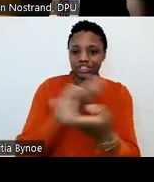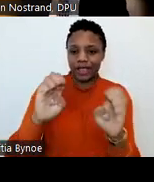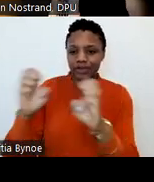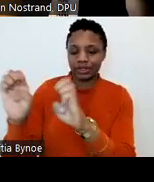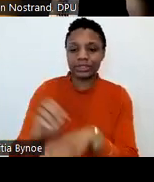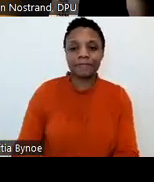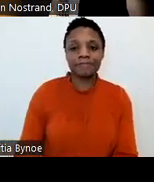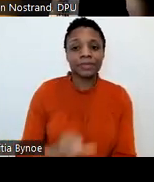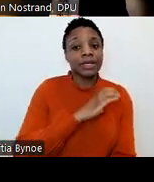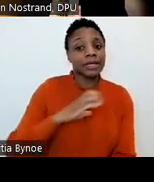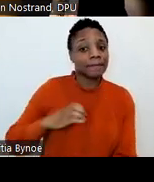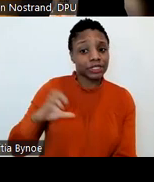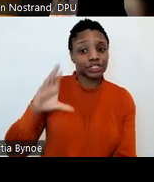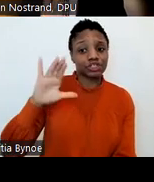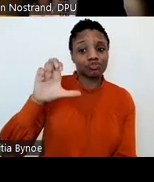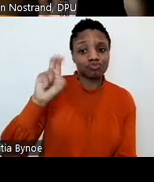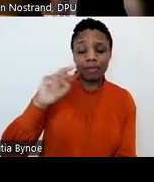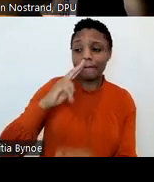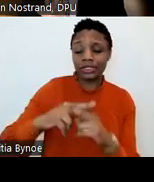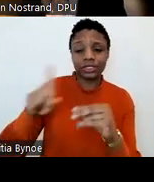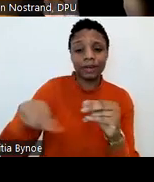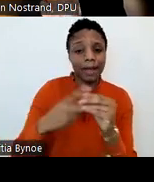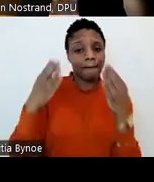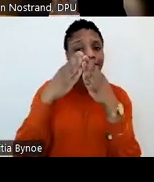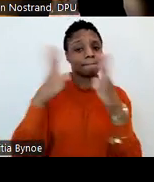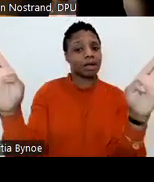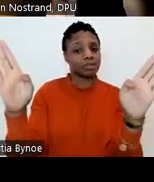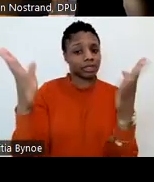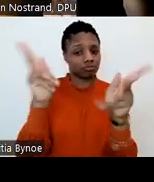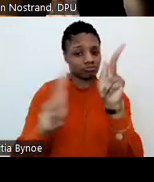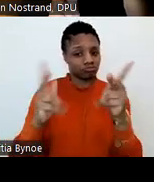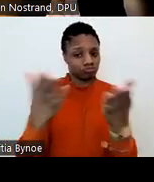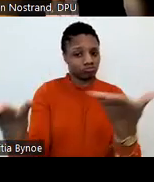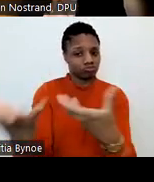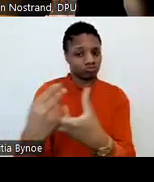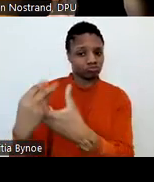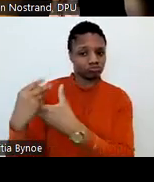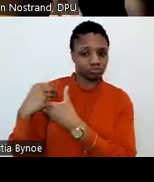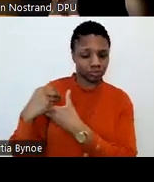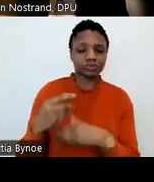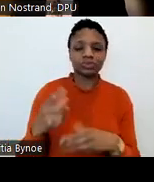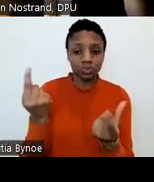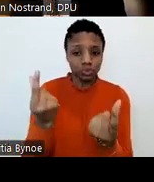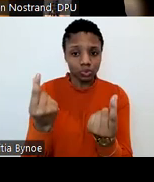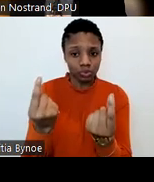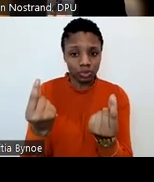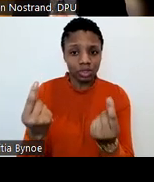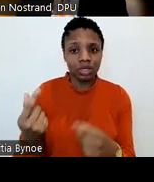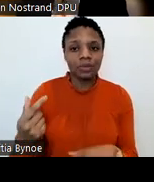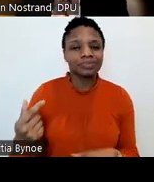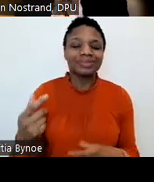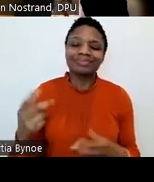de energía limpia una de las cosas de nuestras eh